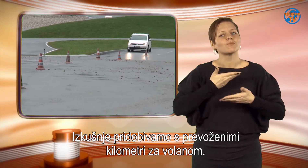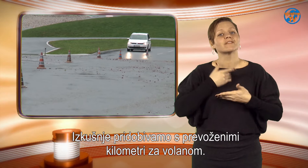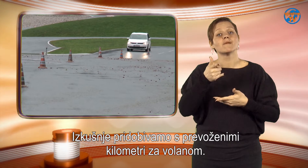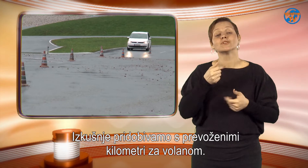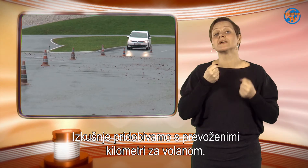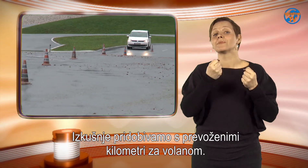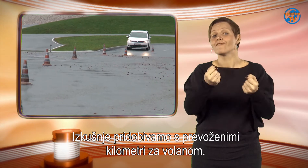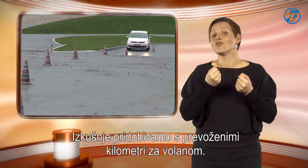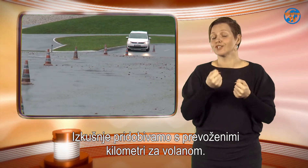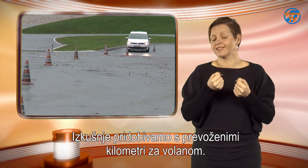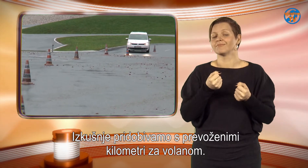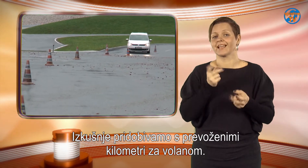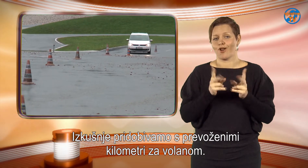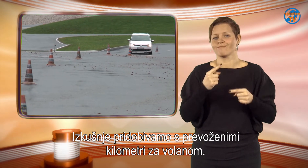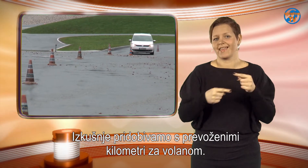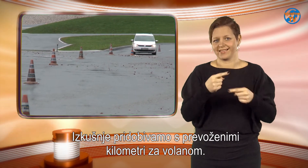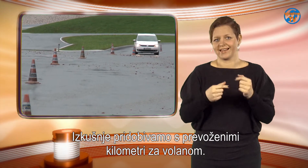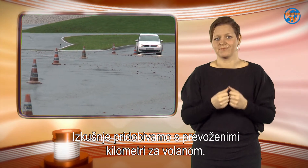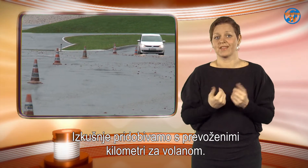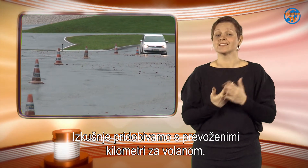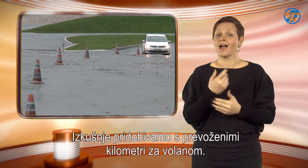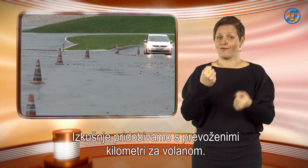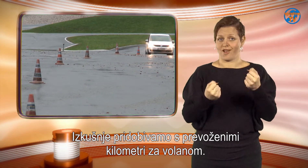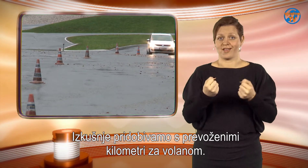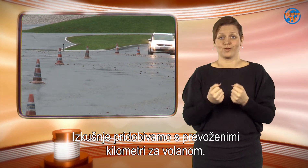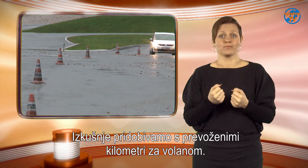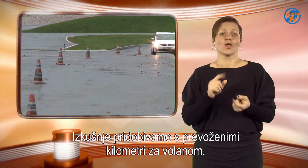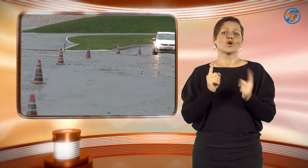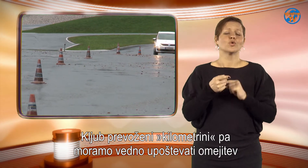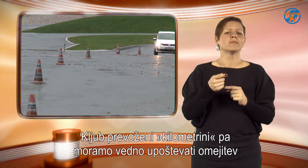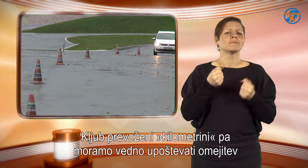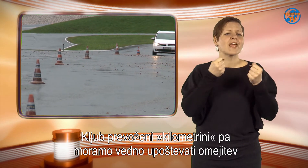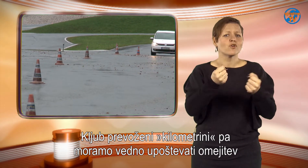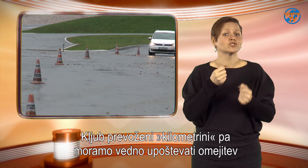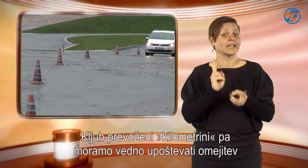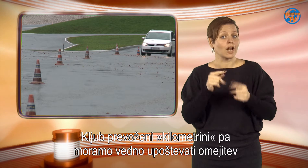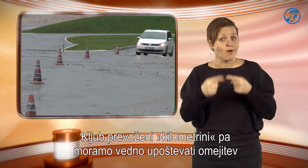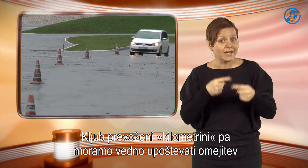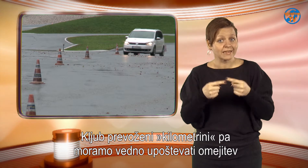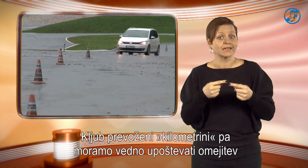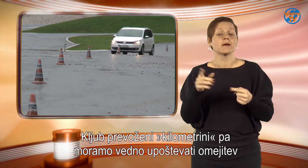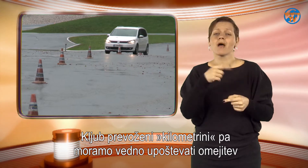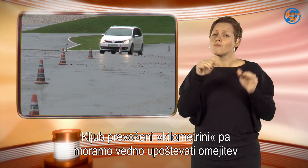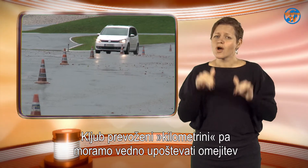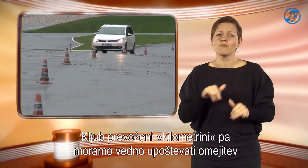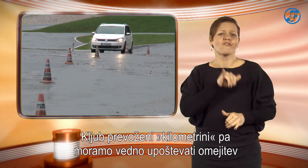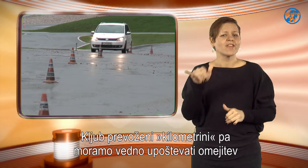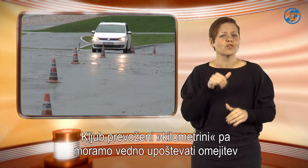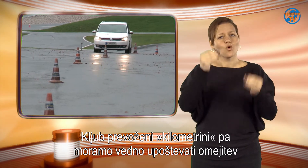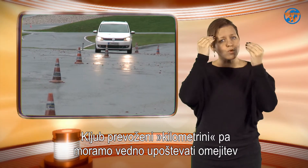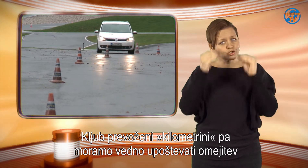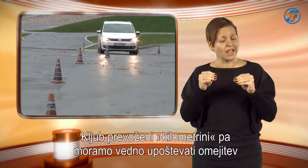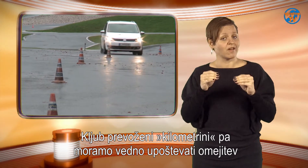Izkušnje pridobivamo s prevoženimi kilometri za volanom. Kljub prevoženi kilometrini pa moramo